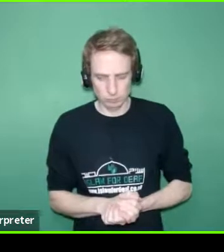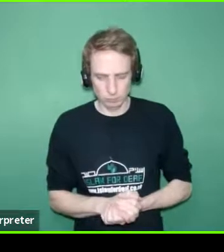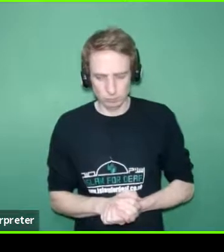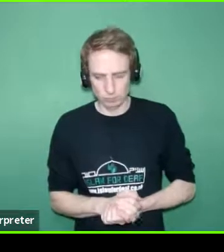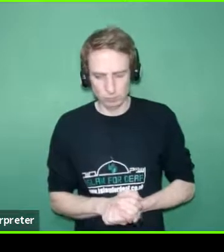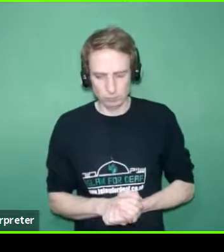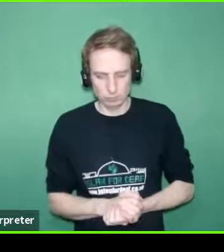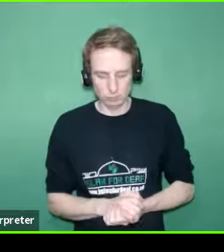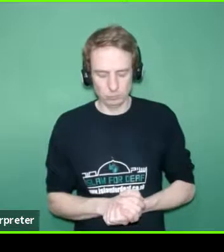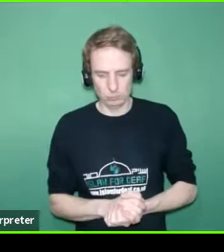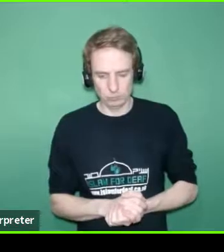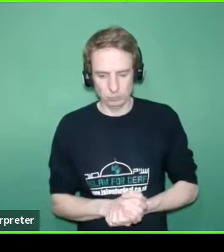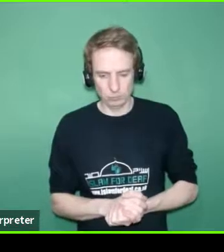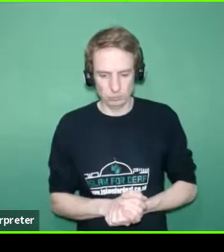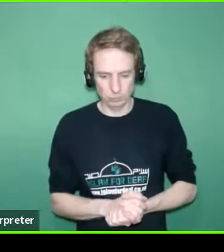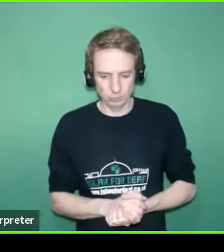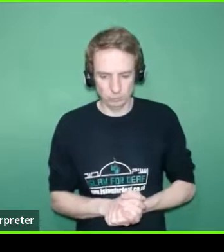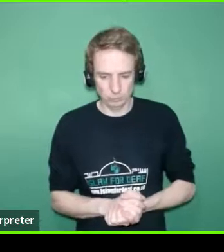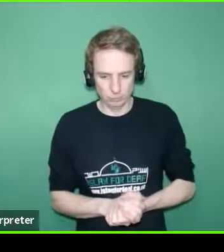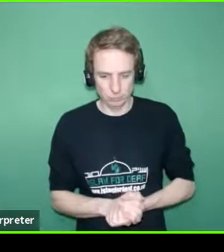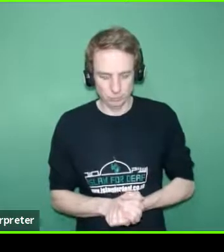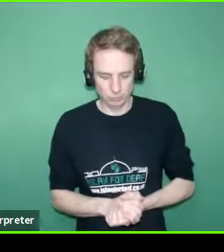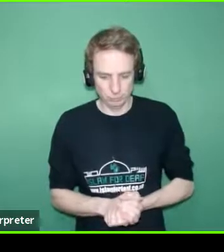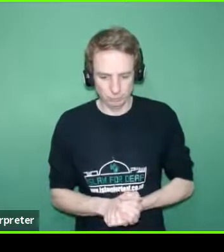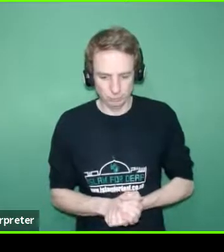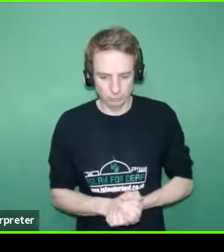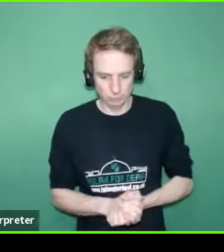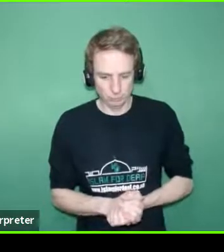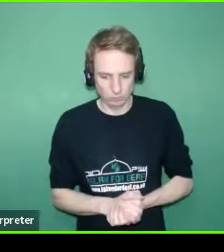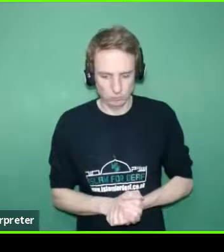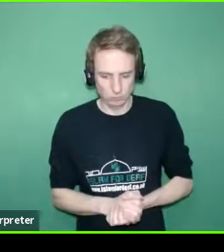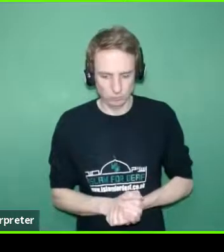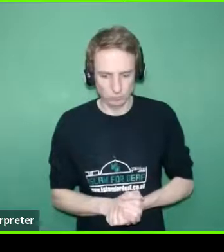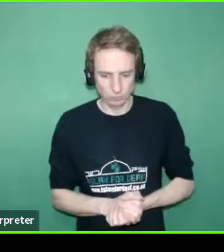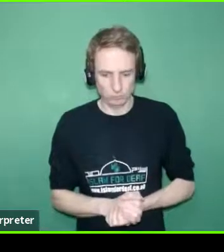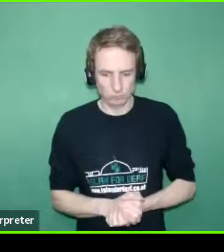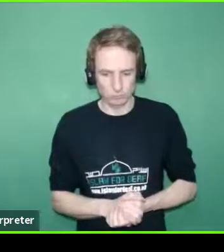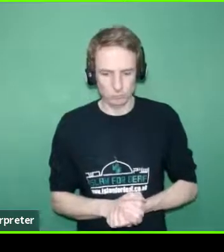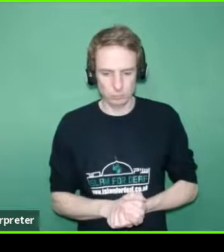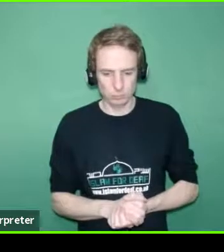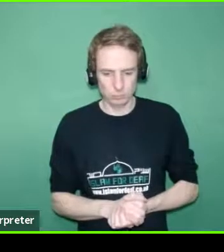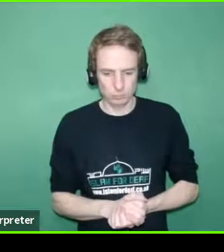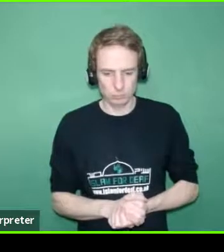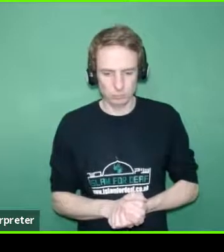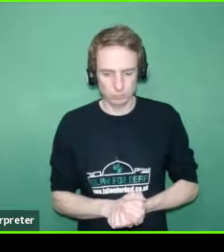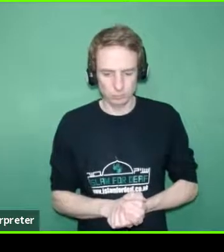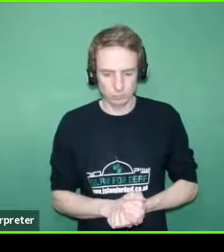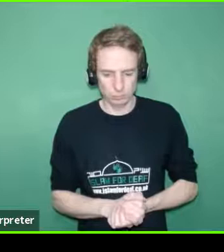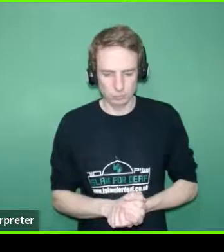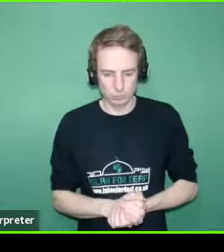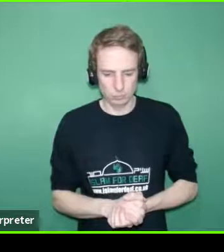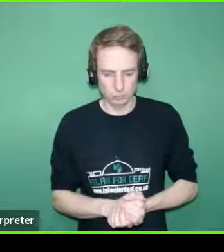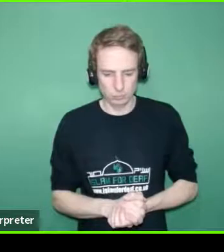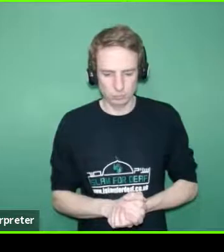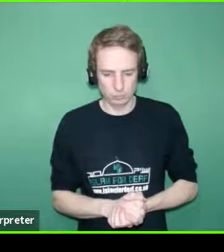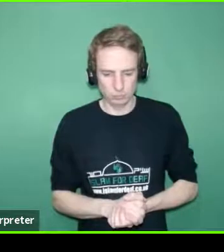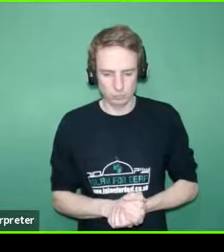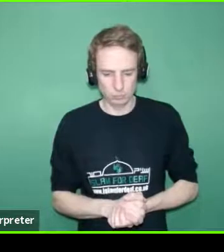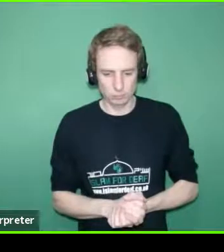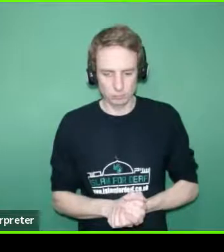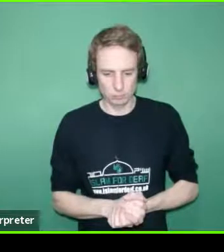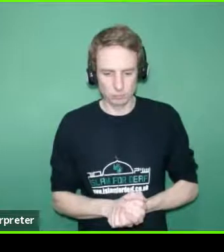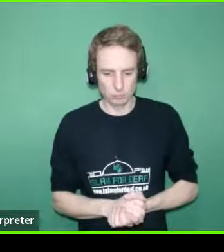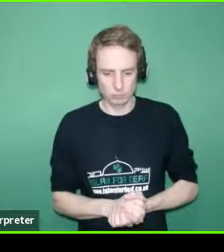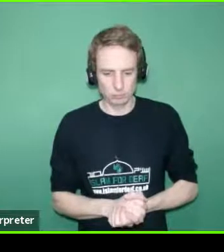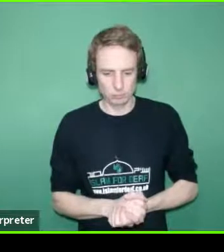ذلك، فروي أن النبي صلى الله عليه وسلم ولد في أول ليلة منه، وأنه بعث في 27 منه، وقيل في 25